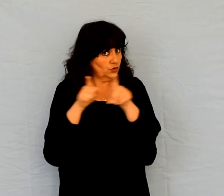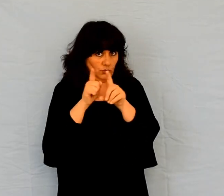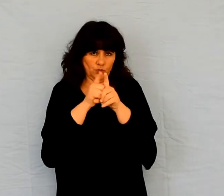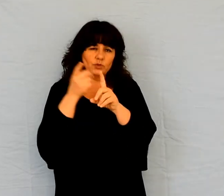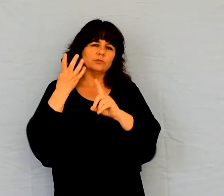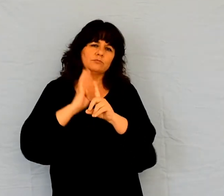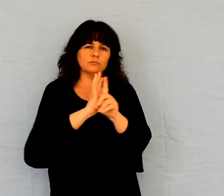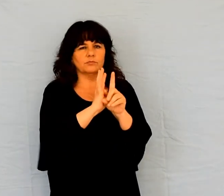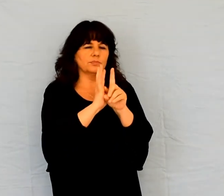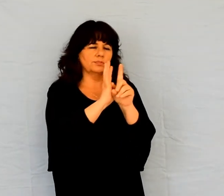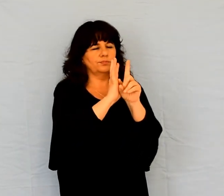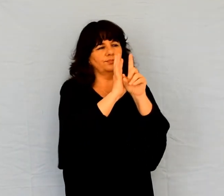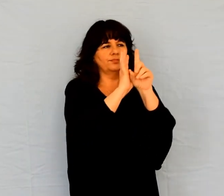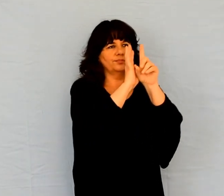Arrivés en ce lieu, ils leur dirent :